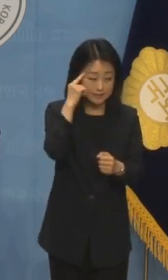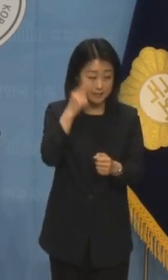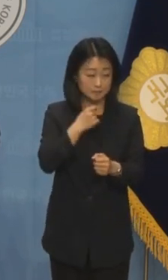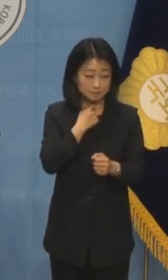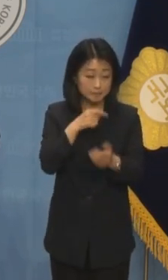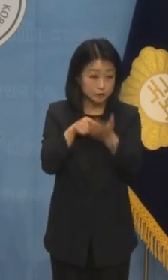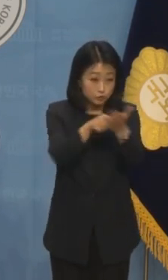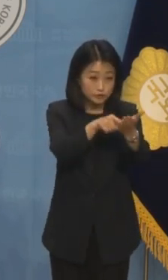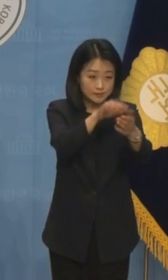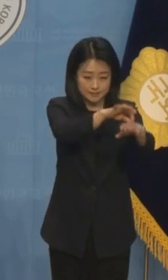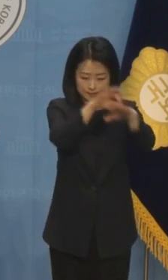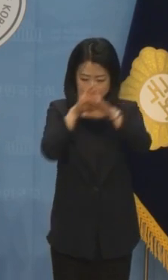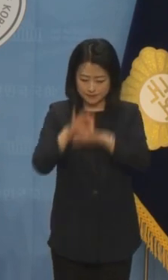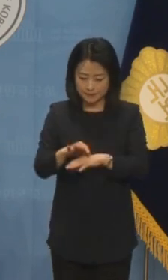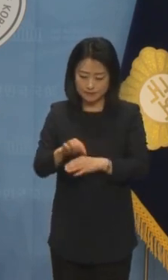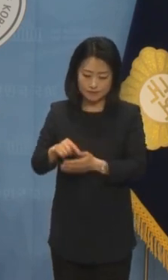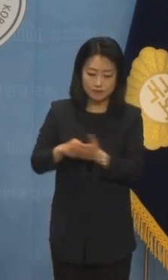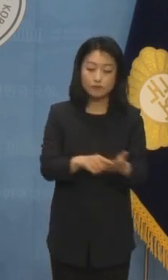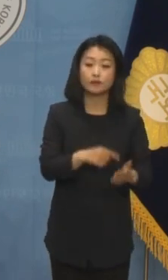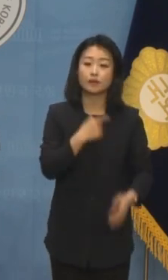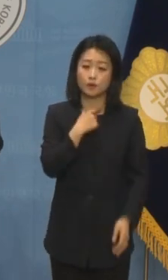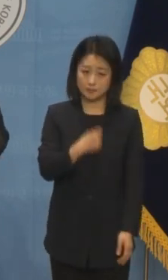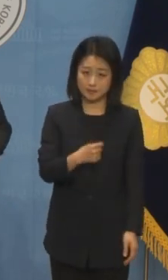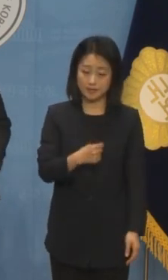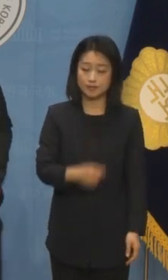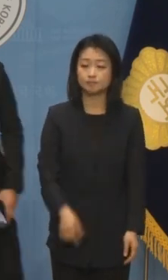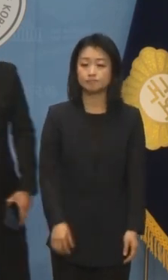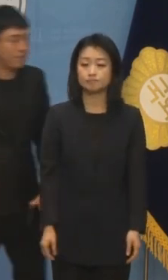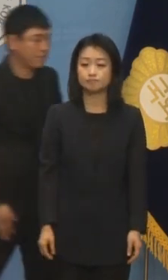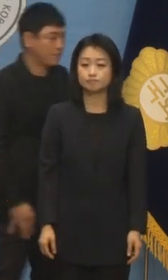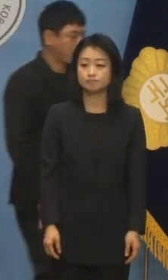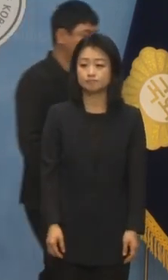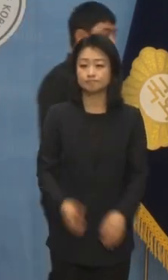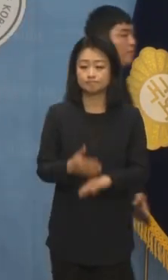않도록 노력하겠습니다. 감사합니다.